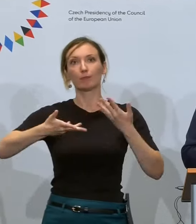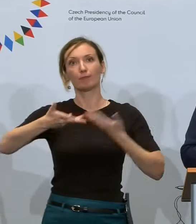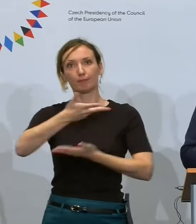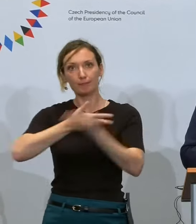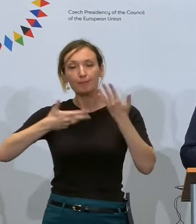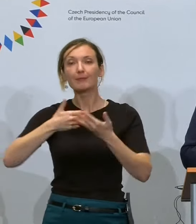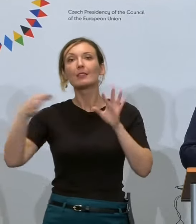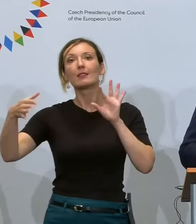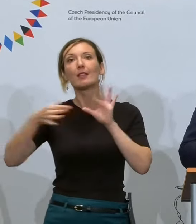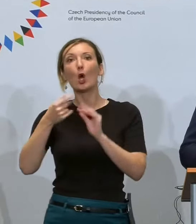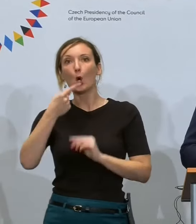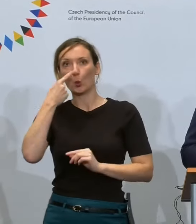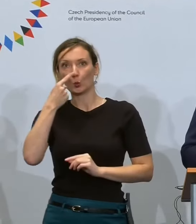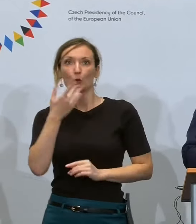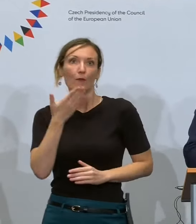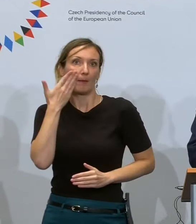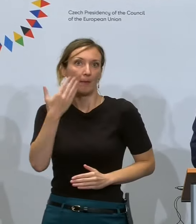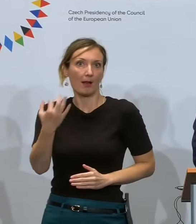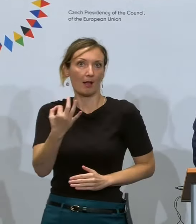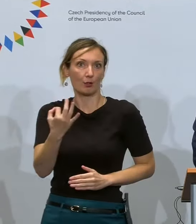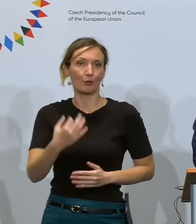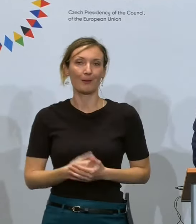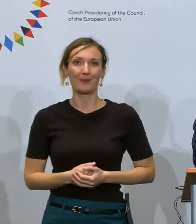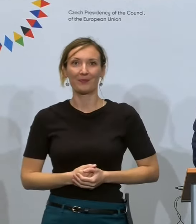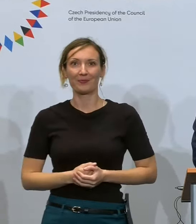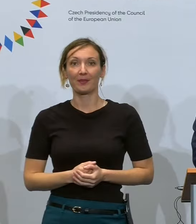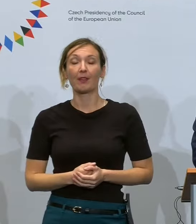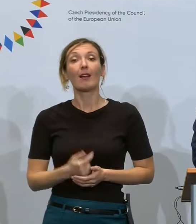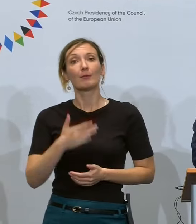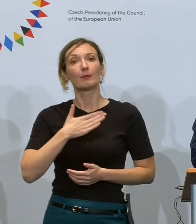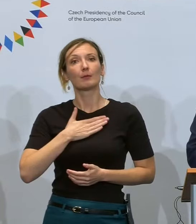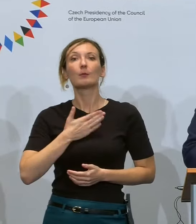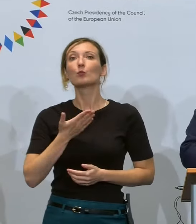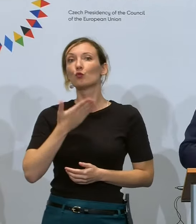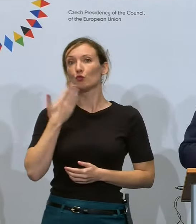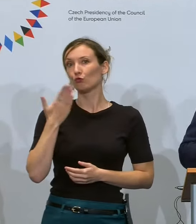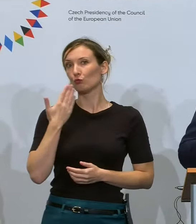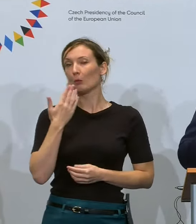Ruskem a velký důraz jsme v té debatě kladli na